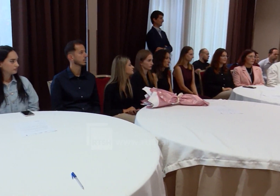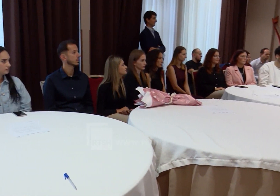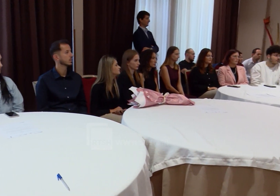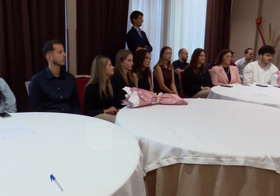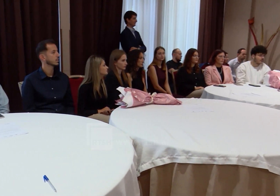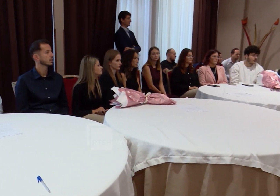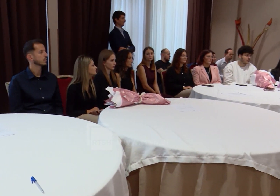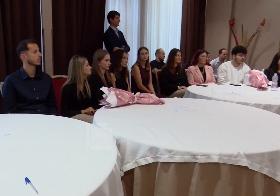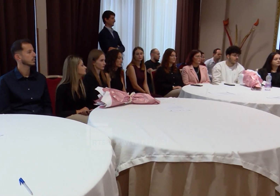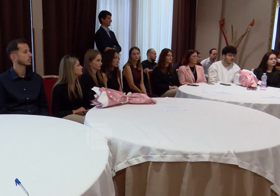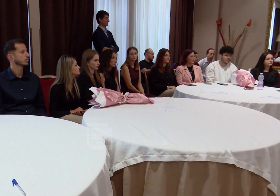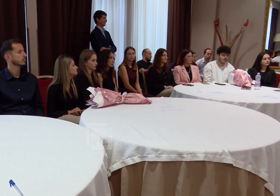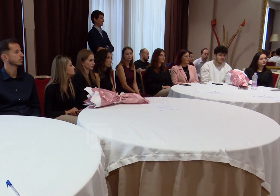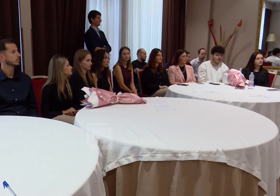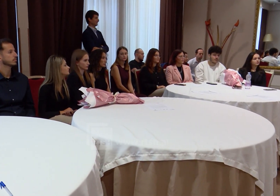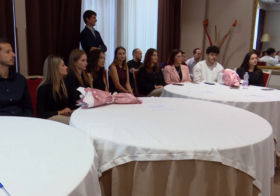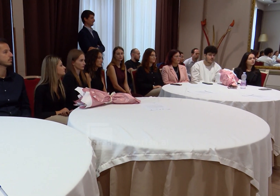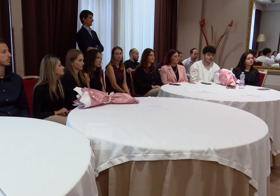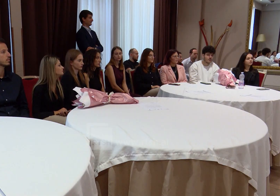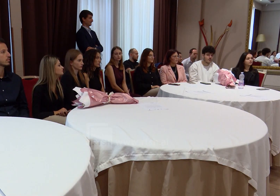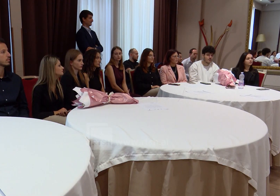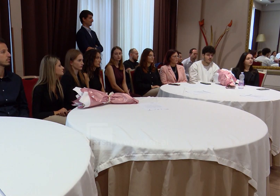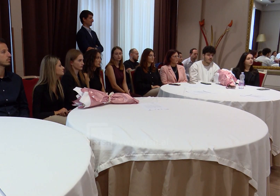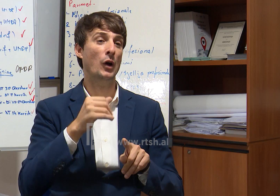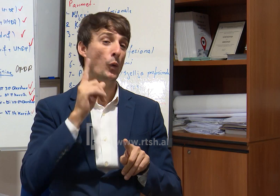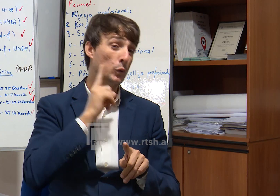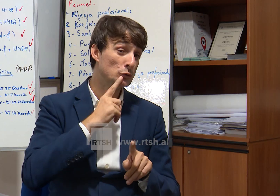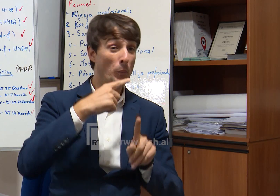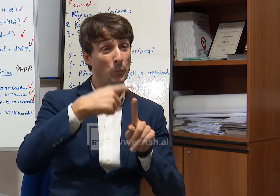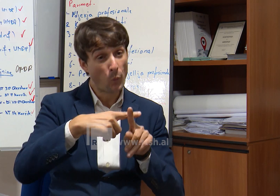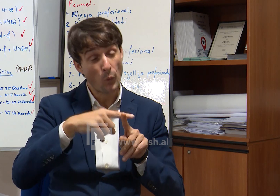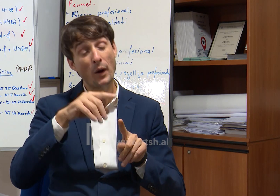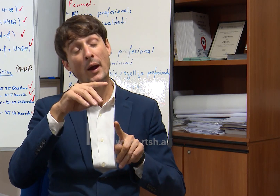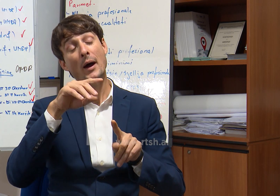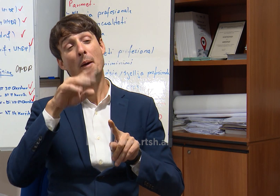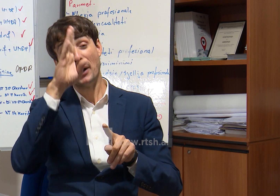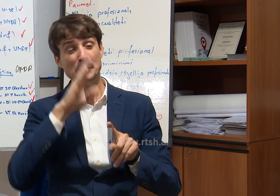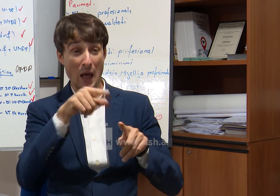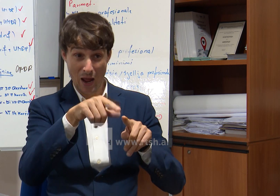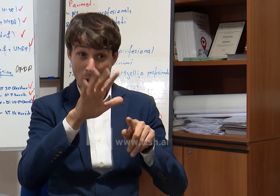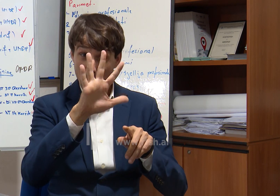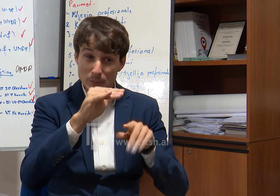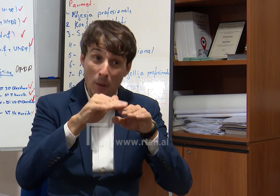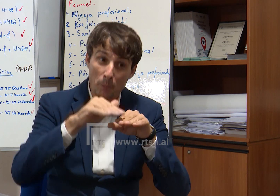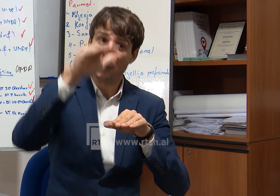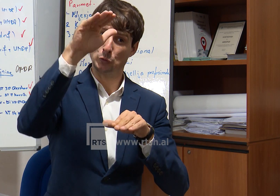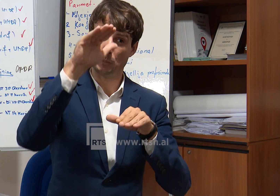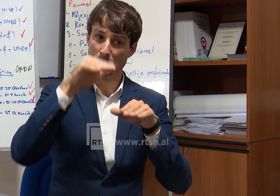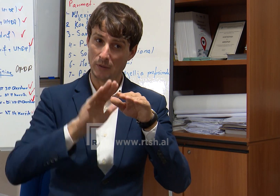shëndetësi, polici apo edhe në shërbime notariale për ndarje pasurie. Se janë mbi 5.000 njerëz që nuk dëgjojnë në Shqipëri, pasi ka